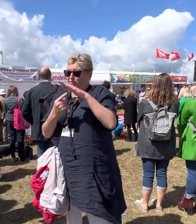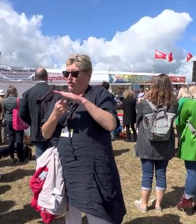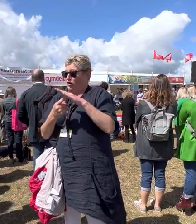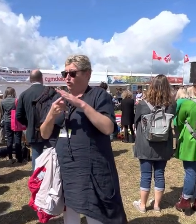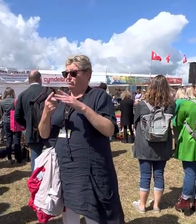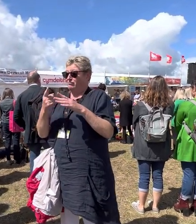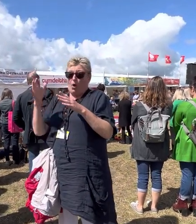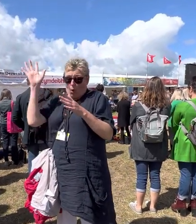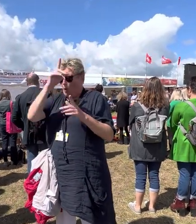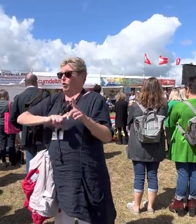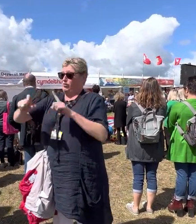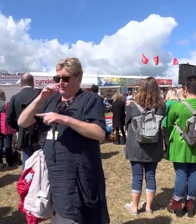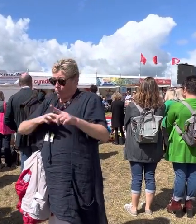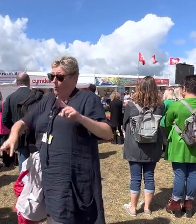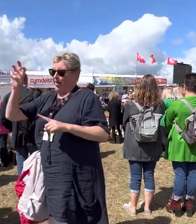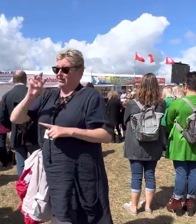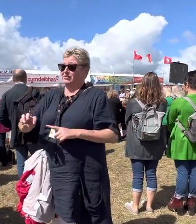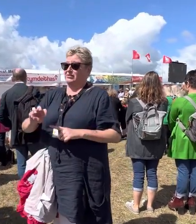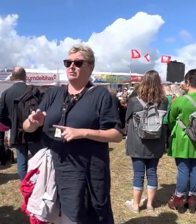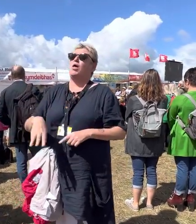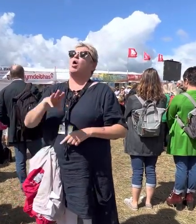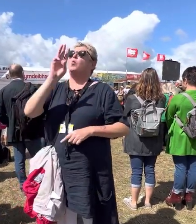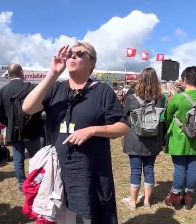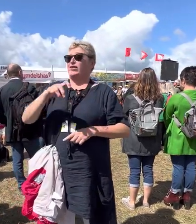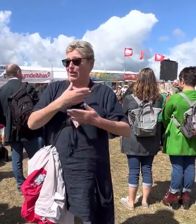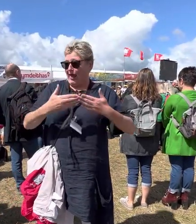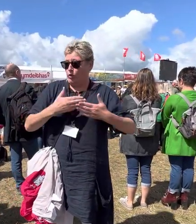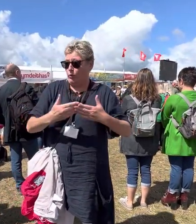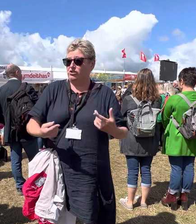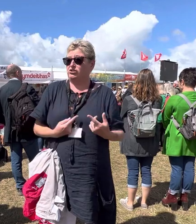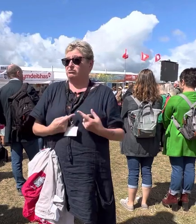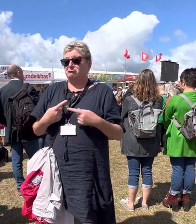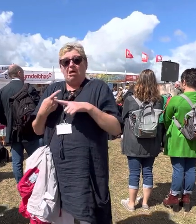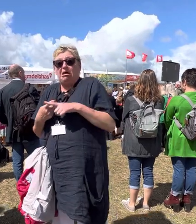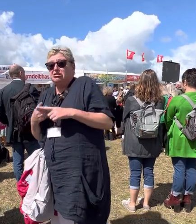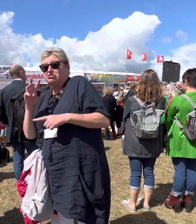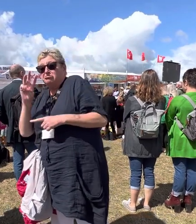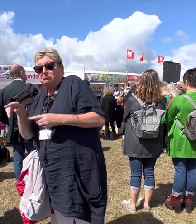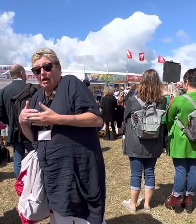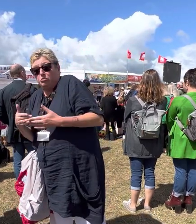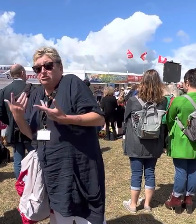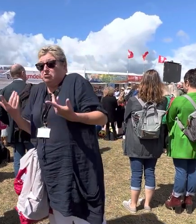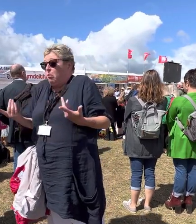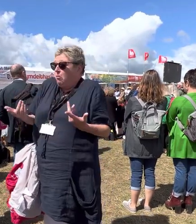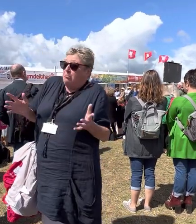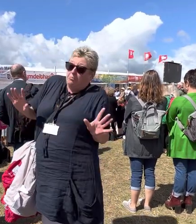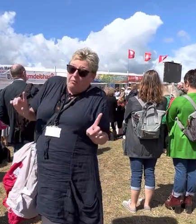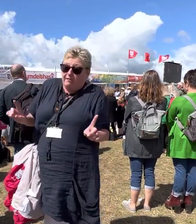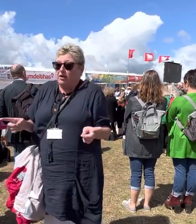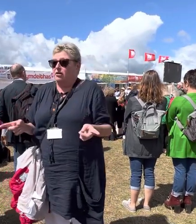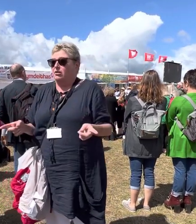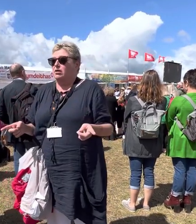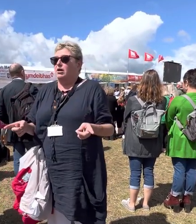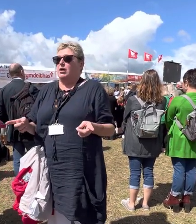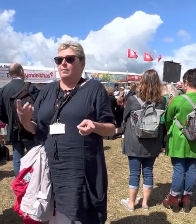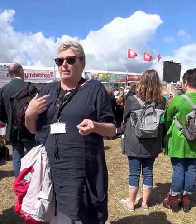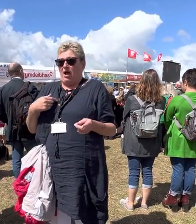Cymru. Bod yn Gymraeg i haith, yn Saesneg i haith, neu'n aml ddiwylliannol. O dan y grisiau i dan yr